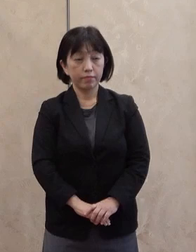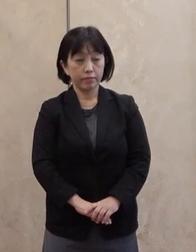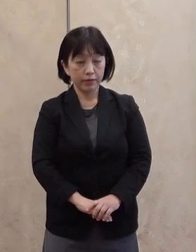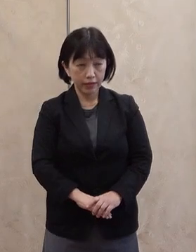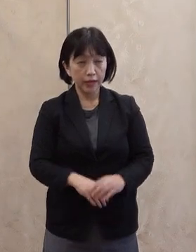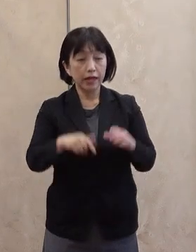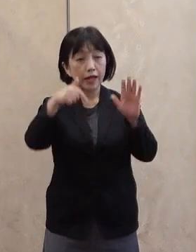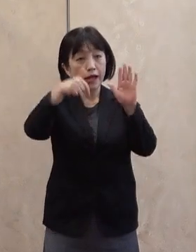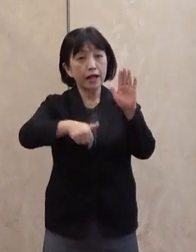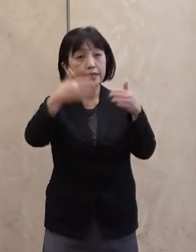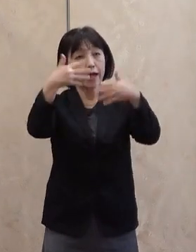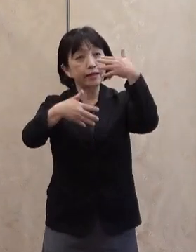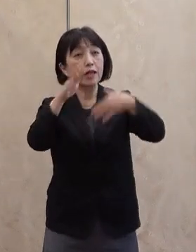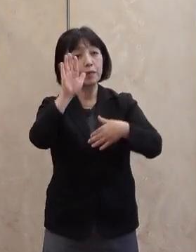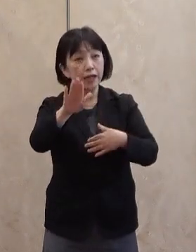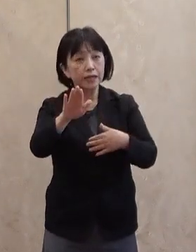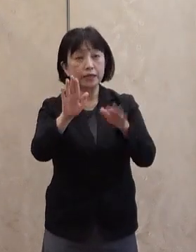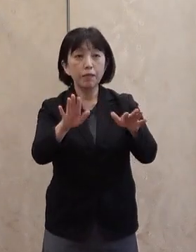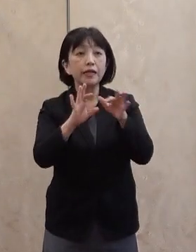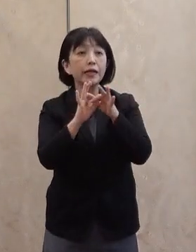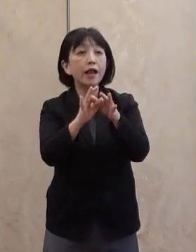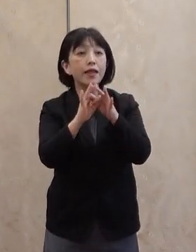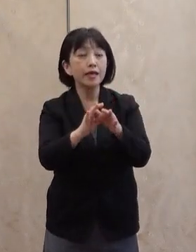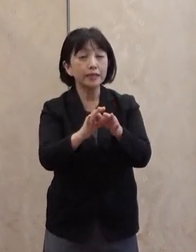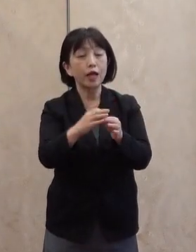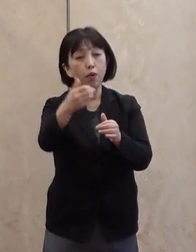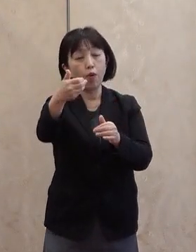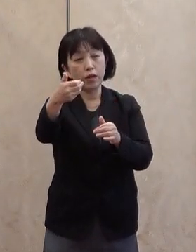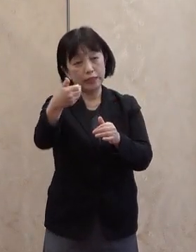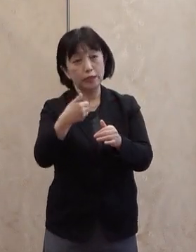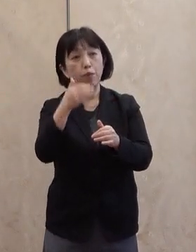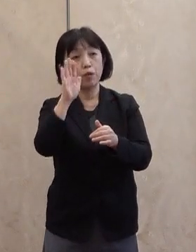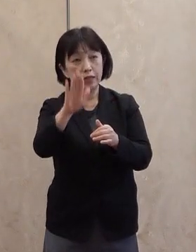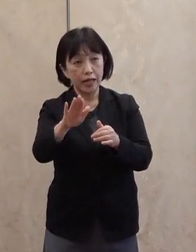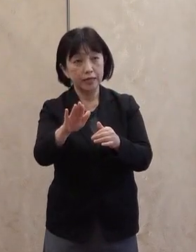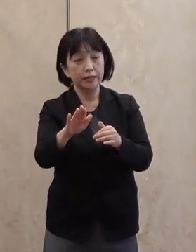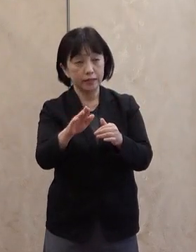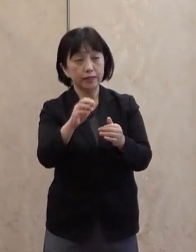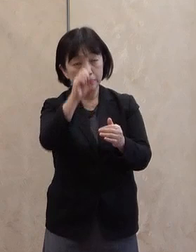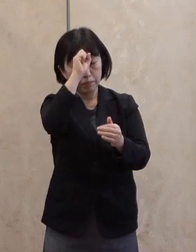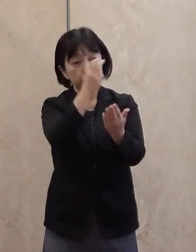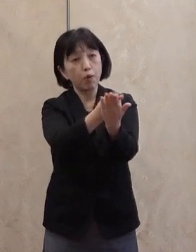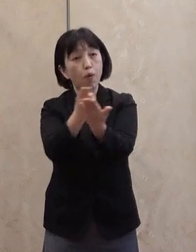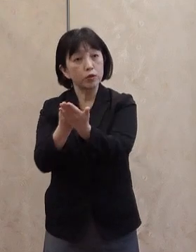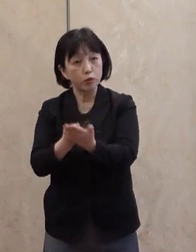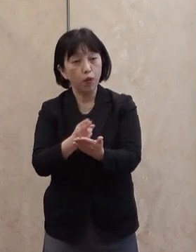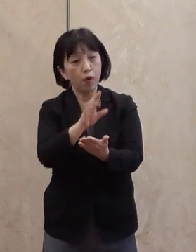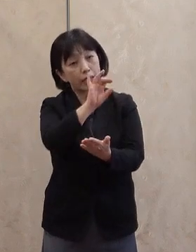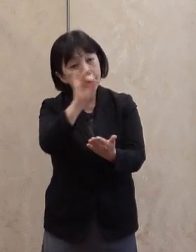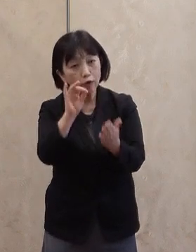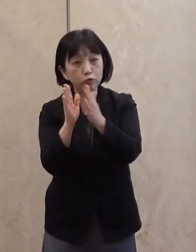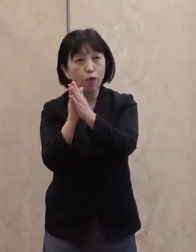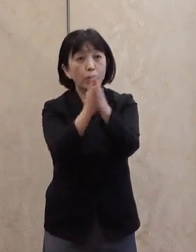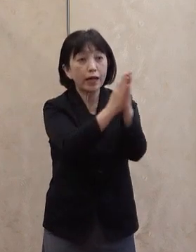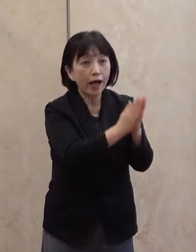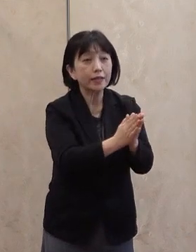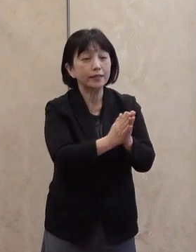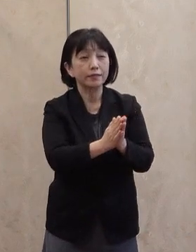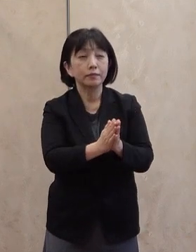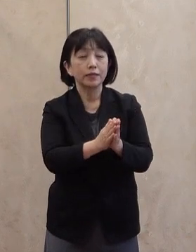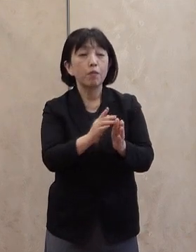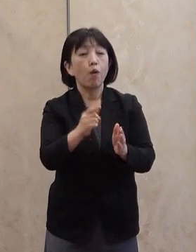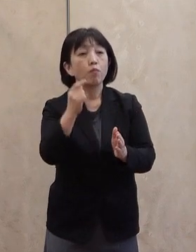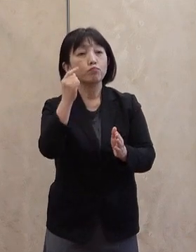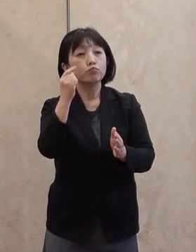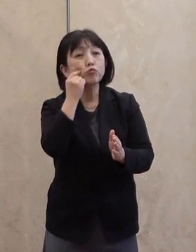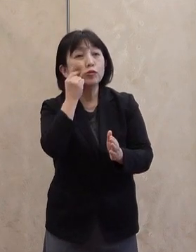関西テレビ上田です。今の関連してなんですが、まあ、100床重症病床を要請して、それでなかなか難しい